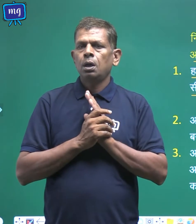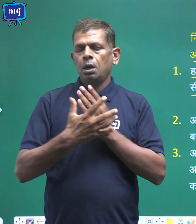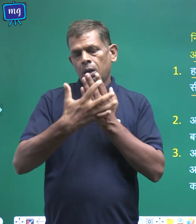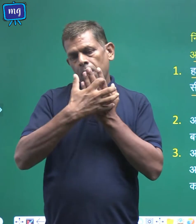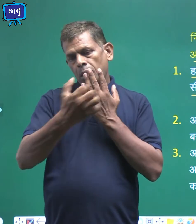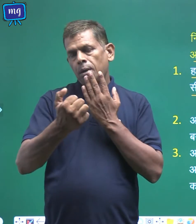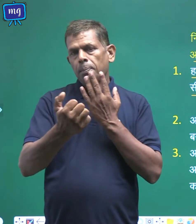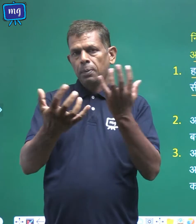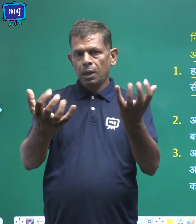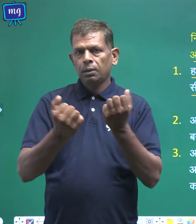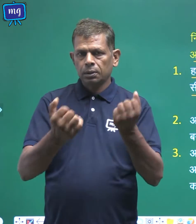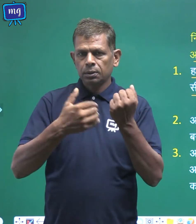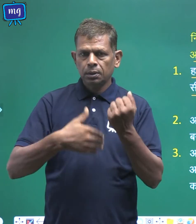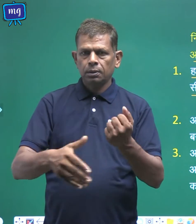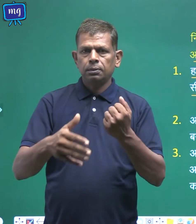प्रतिबिंब प्राप्त कर सकते हैं।